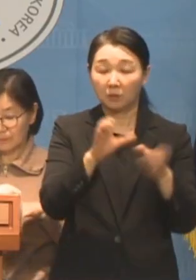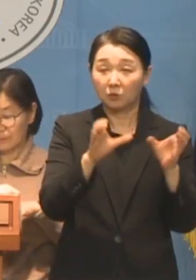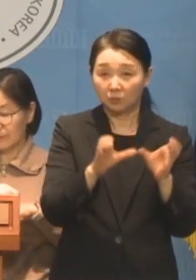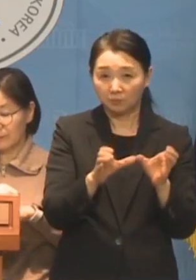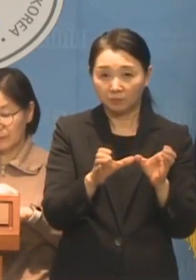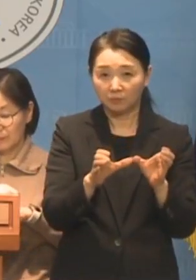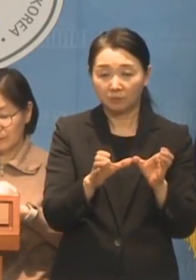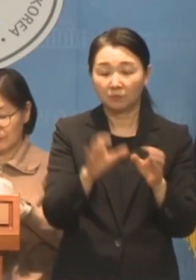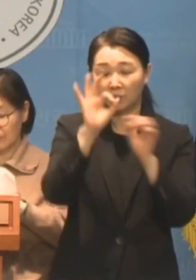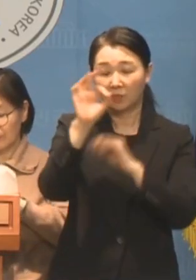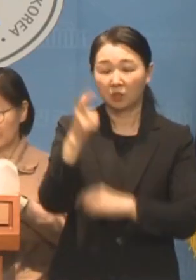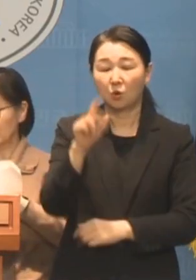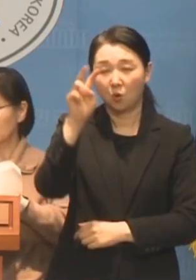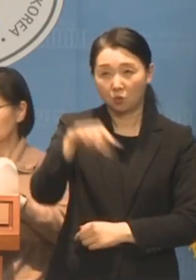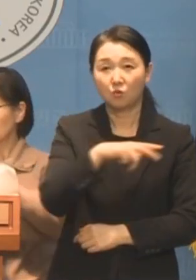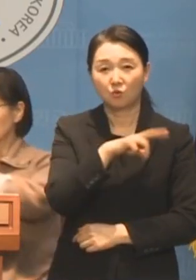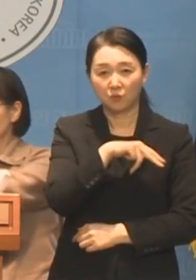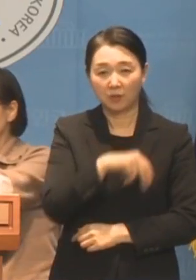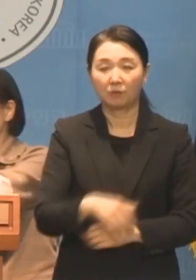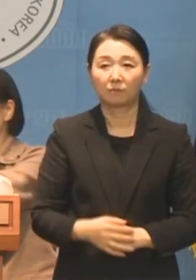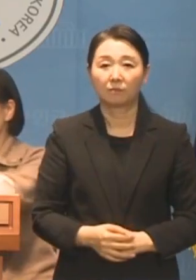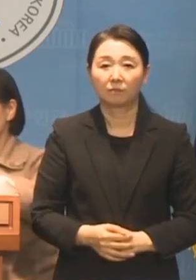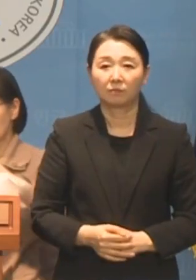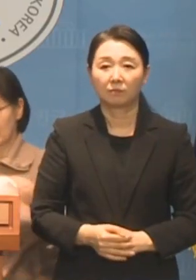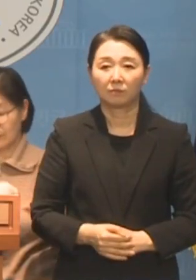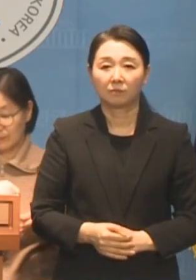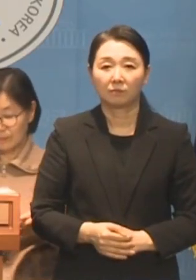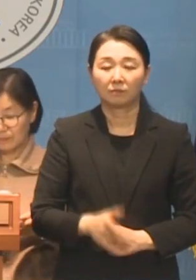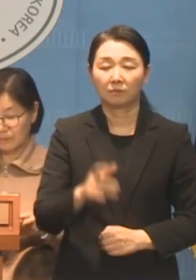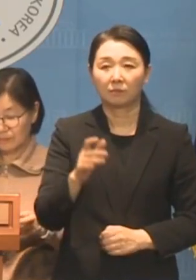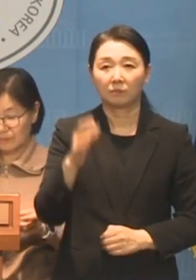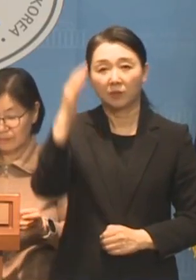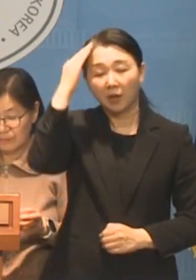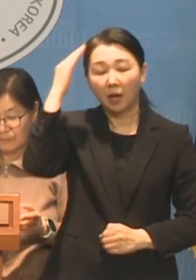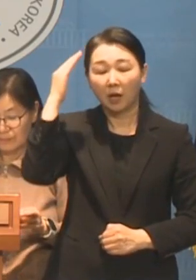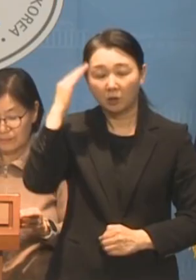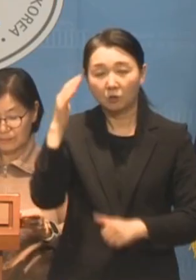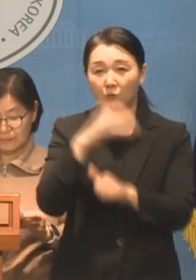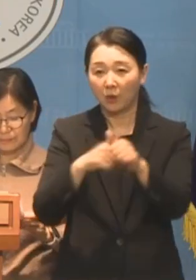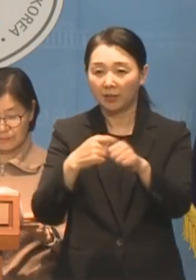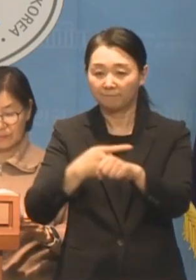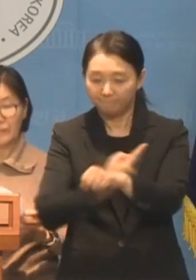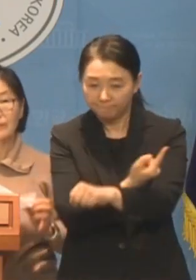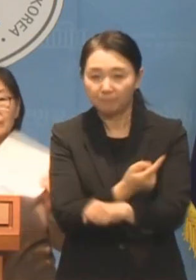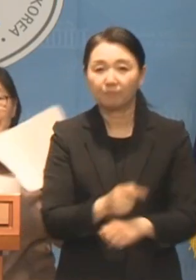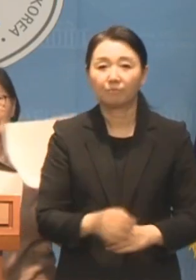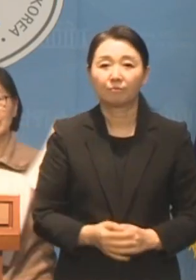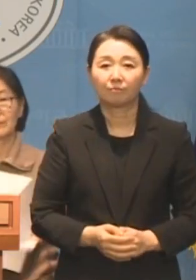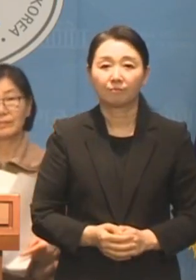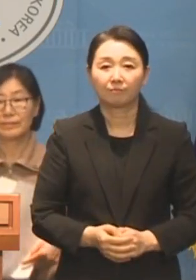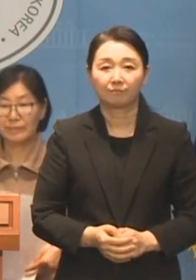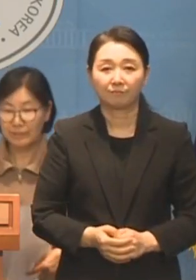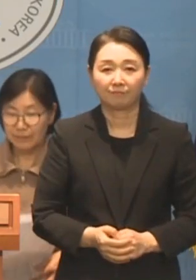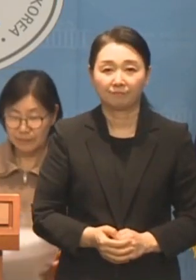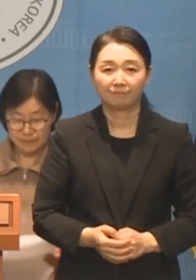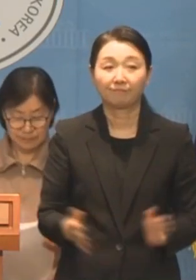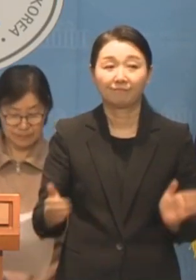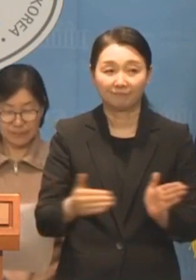더불어민주당 이용우 국회의원, 한국환경회의 등 이상입니다.